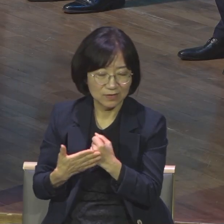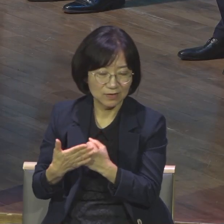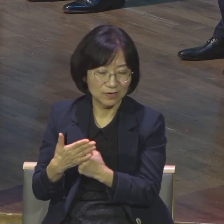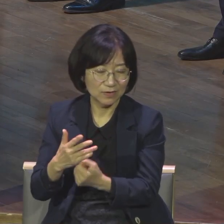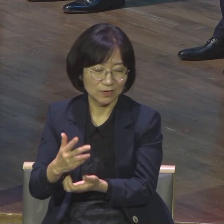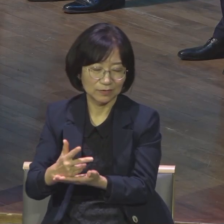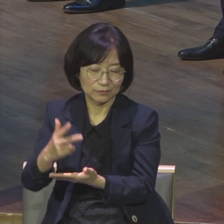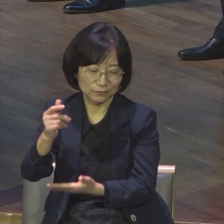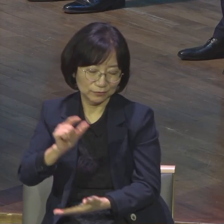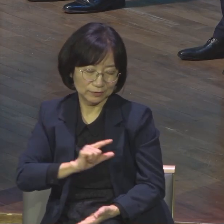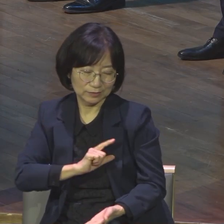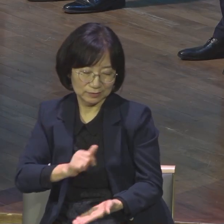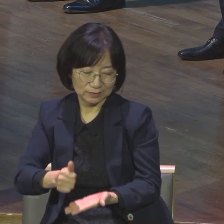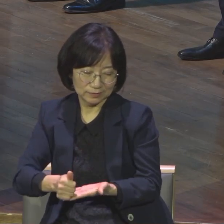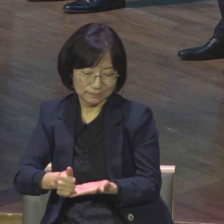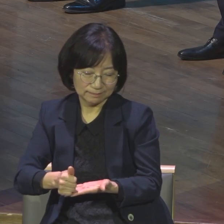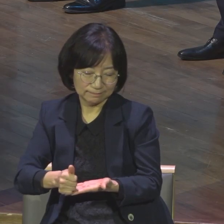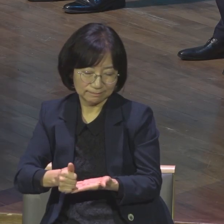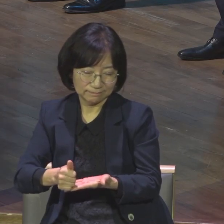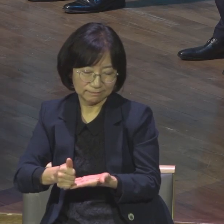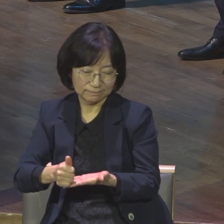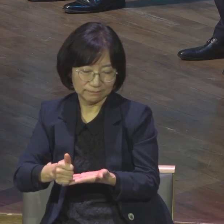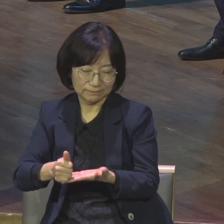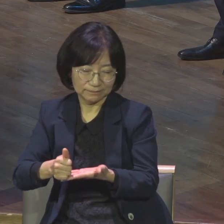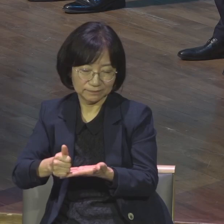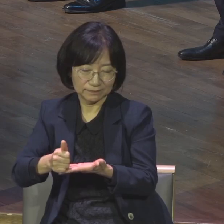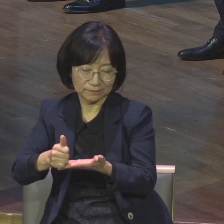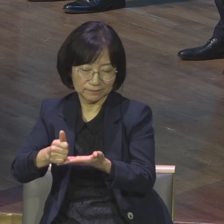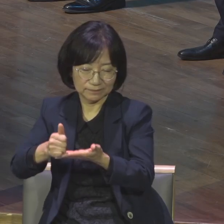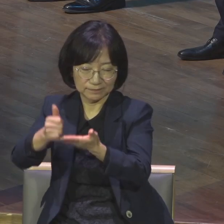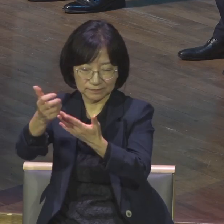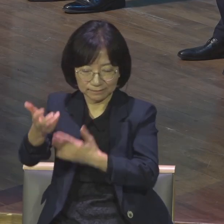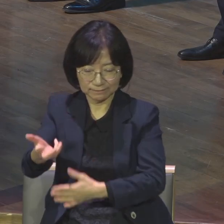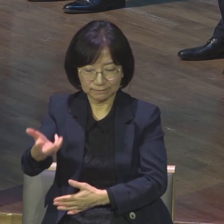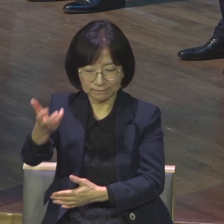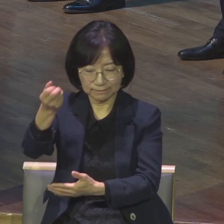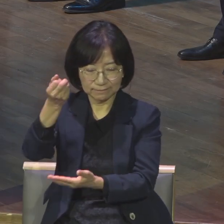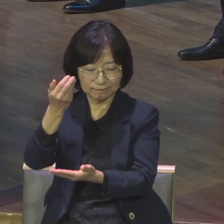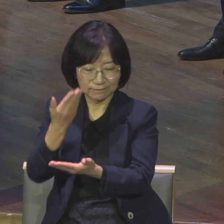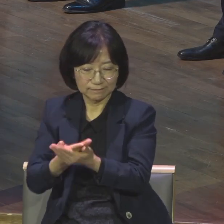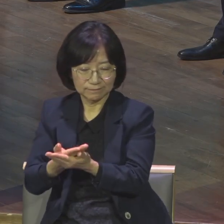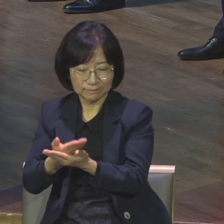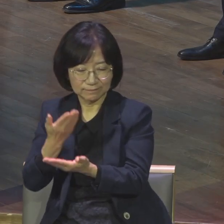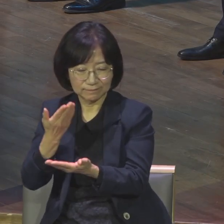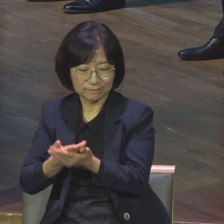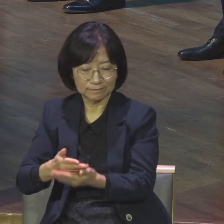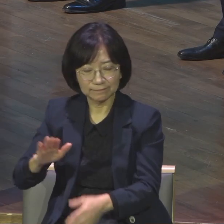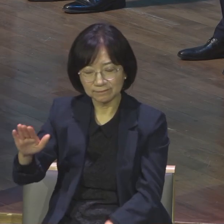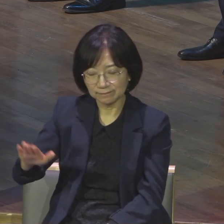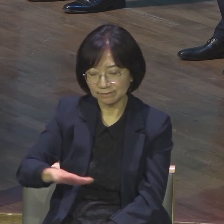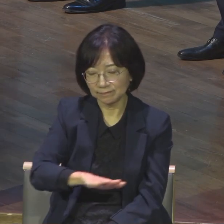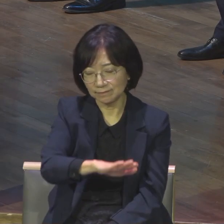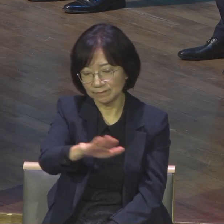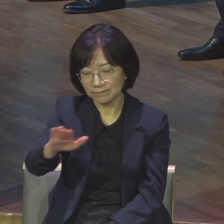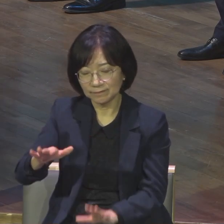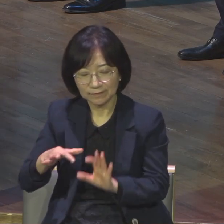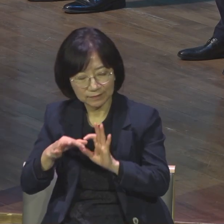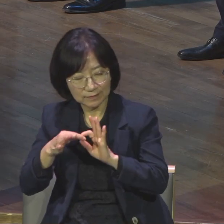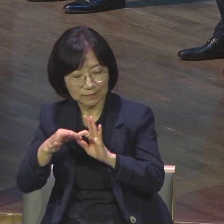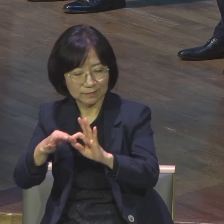인하여 주의 이름도 우리를 통하여 우리 가정을 위하여